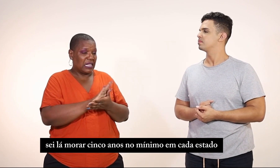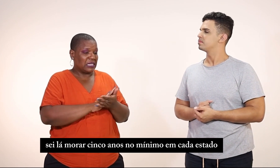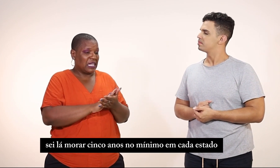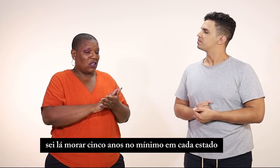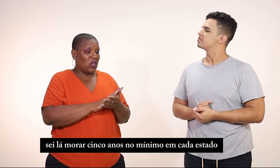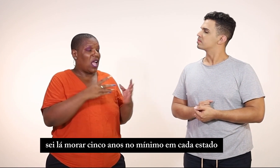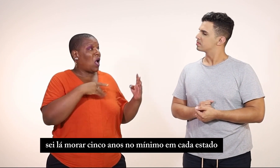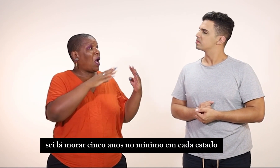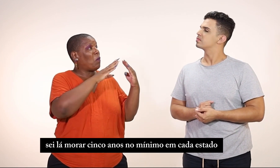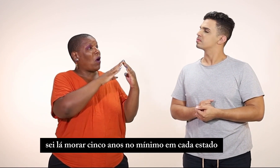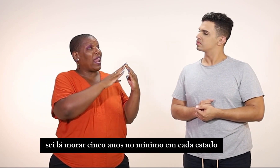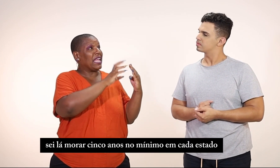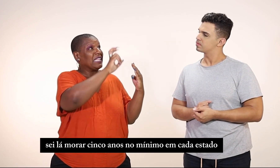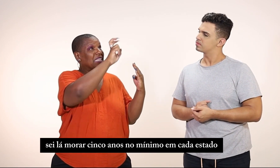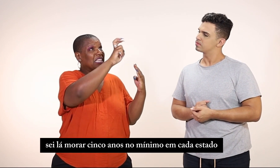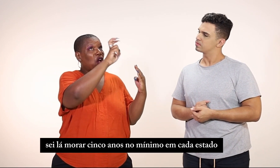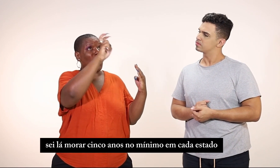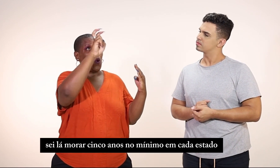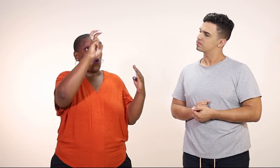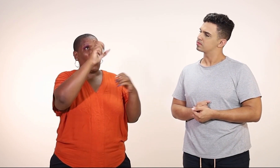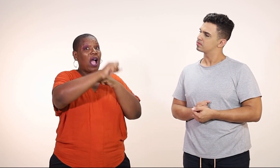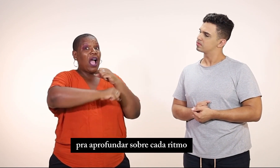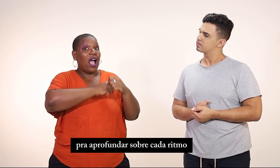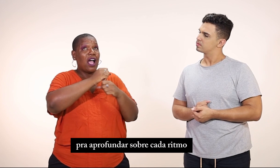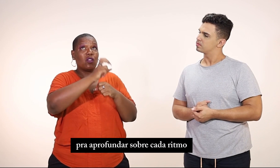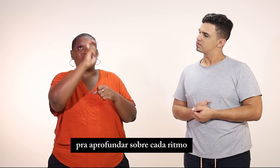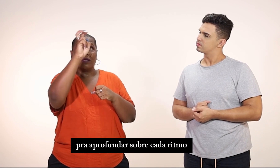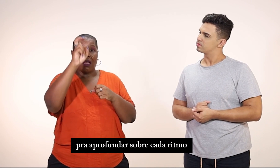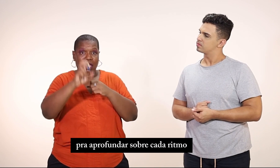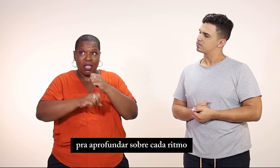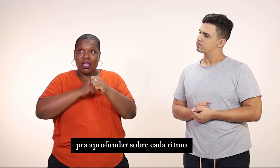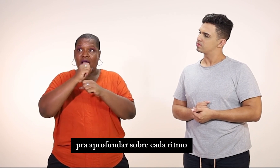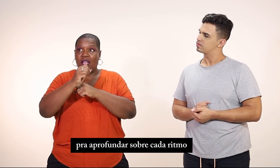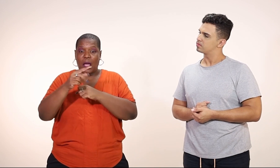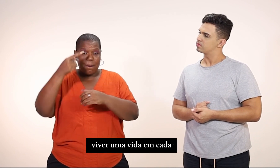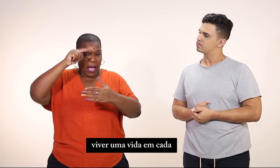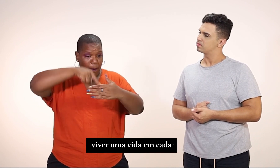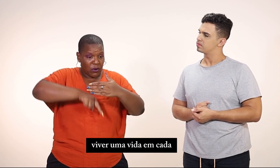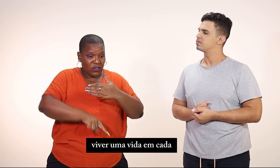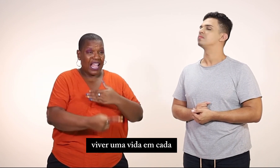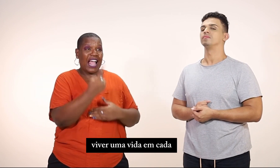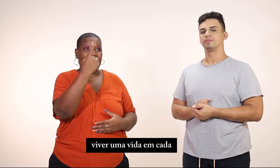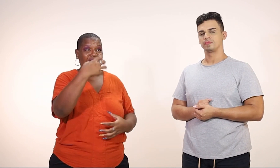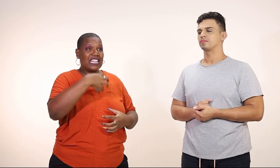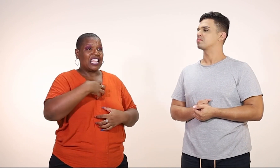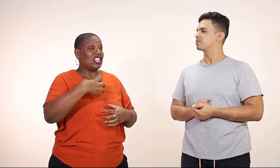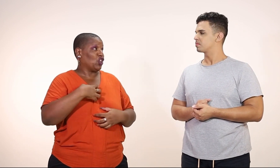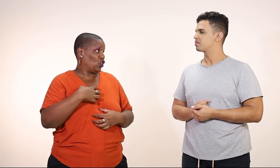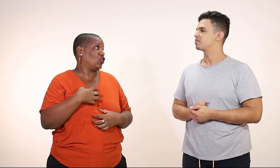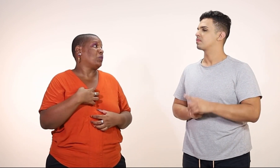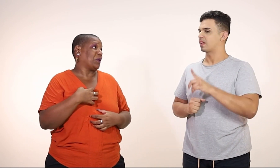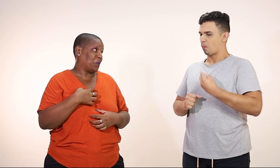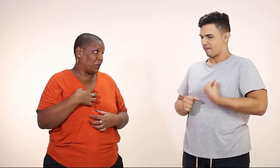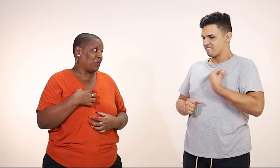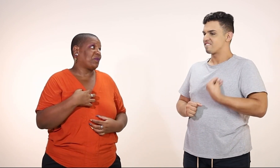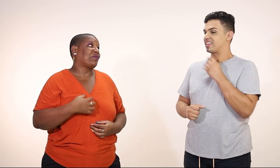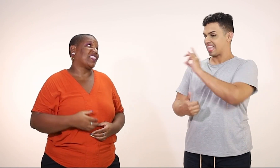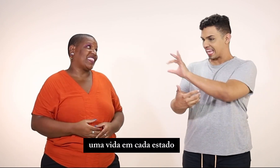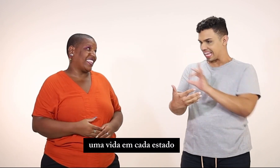5 anos, no mínimo, em cada estado para aprofundar sobre cada ritmo. Tem que viver uma vida em cada estado. Né? Uma vida em